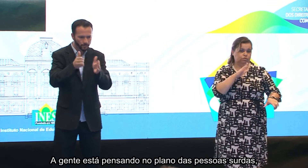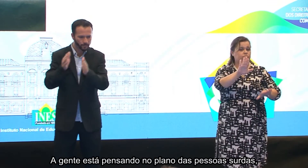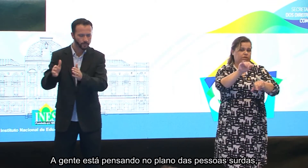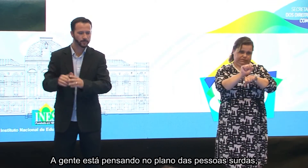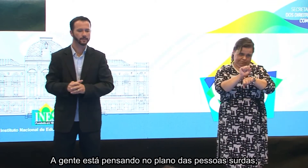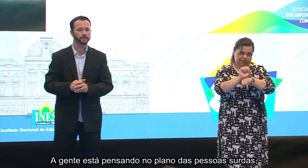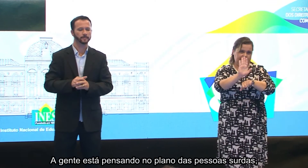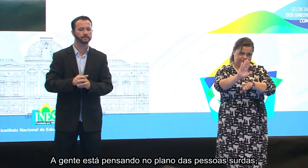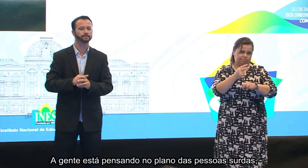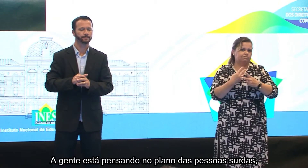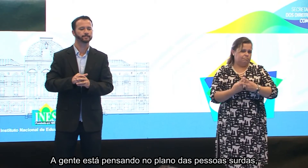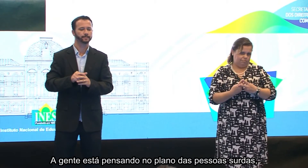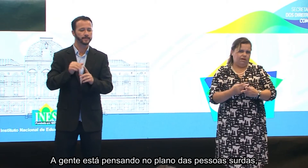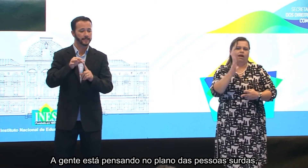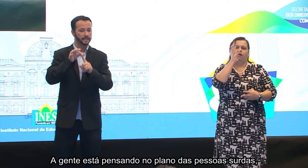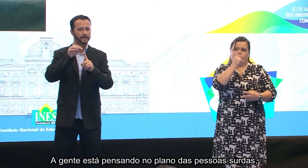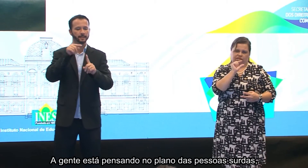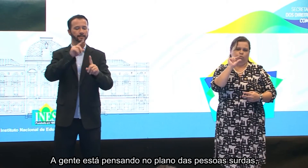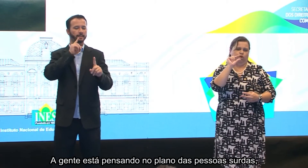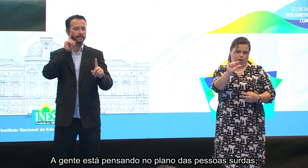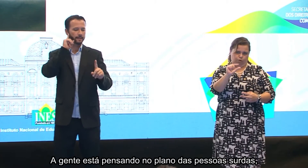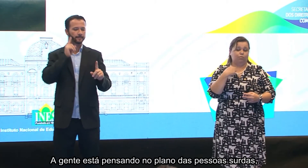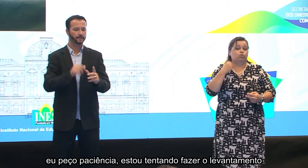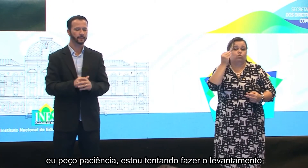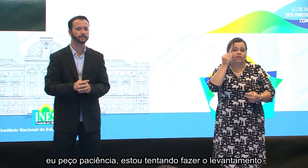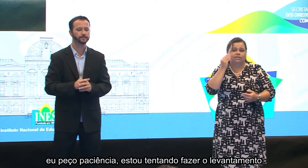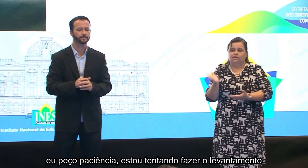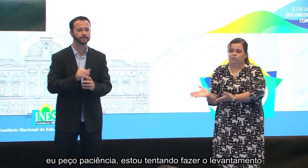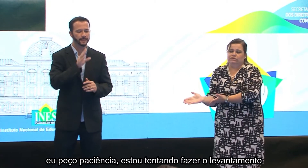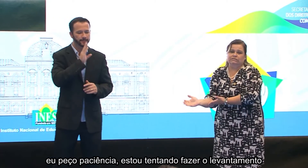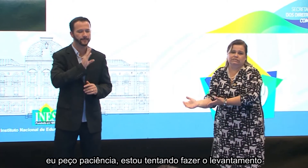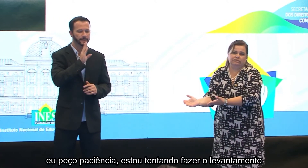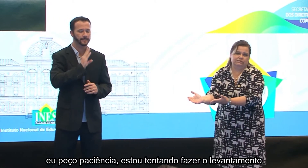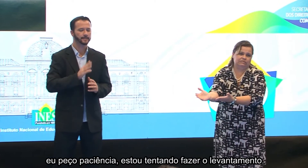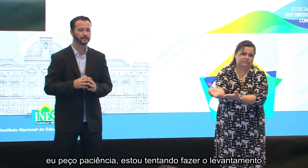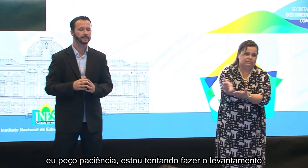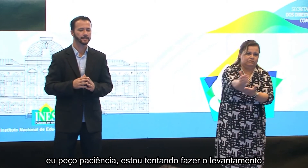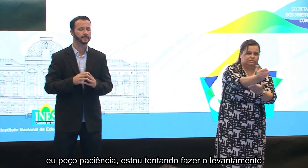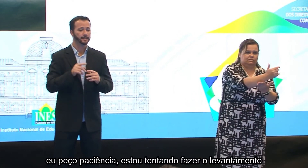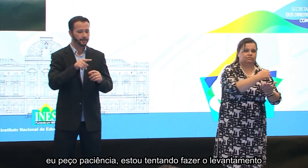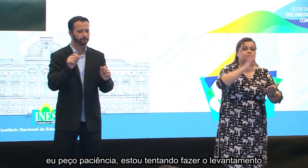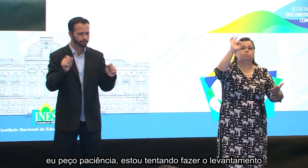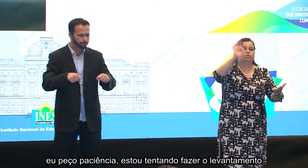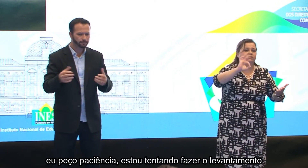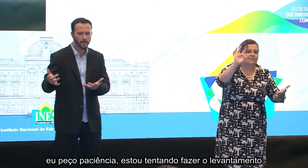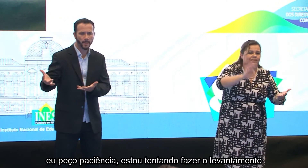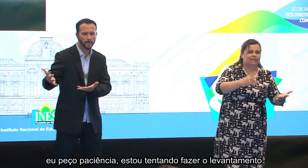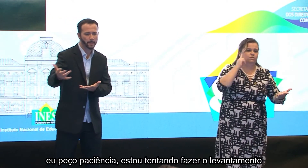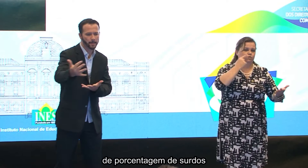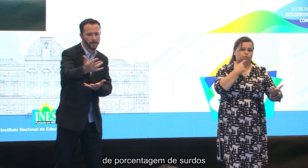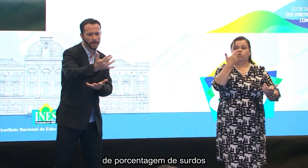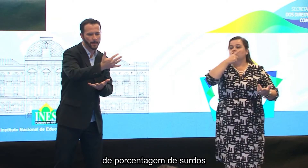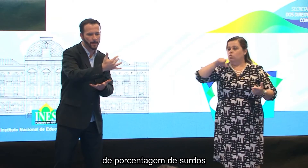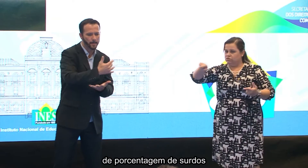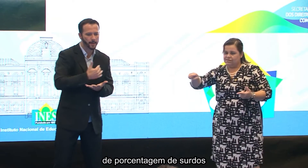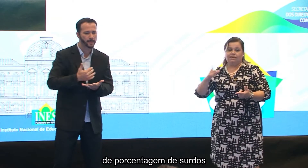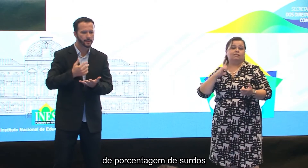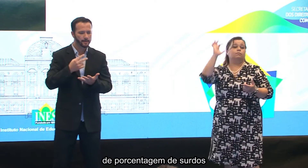gente está pensando no plano só para as pessoas surdas, eu peço paciência, eu estou tentando fazer o levantamento de porcentagem de